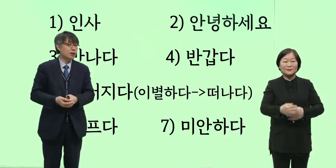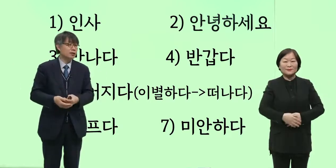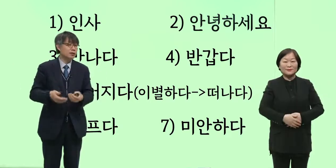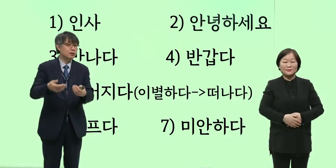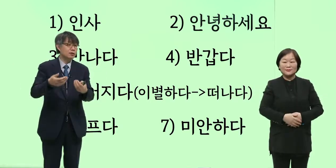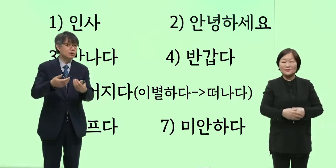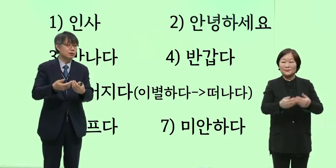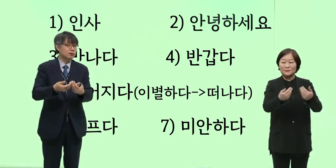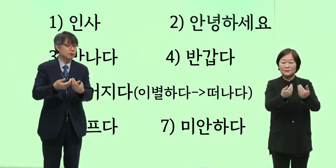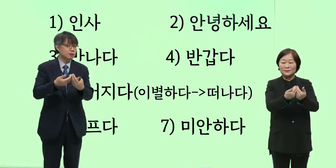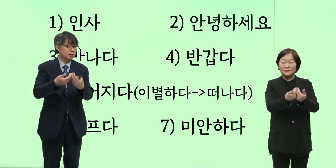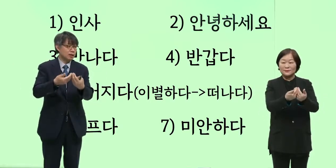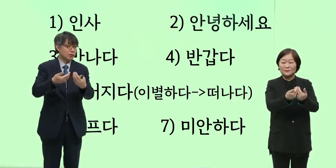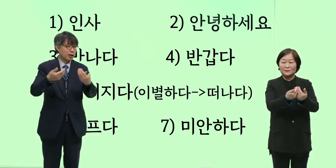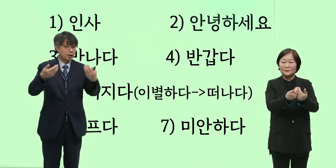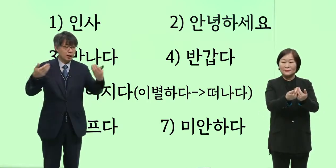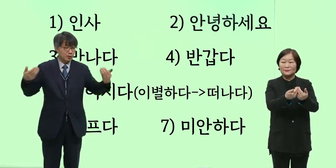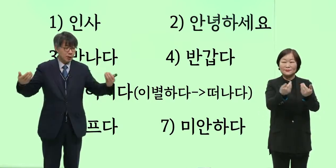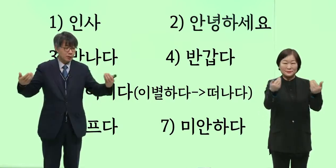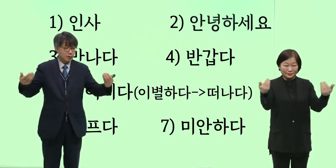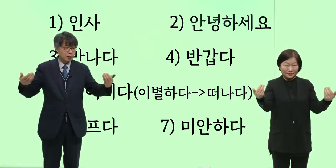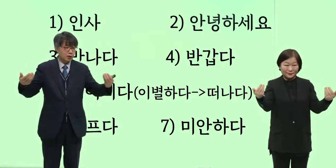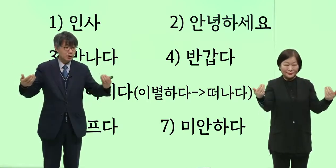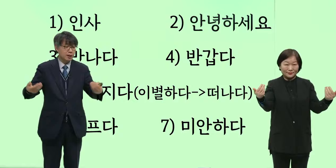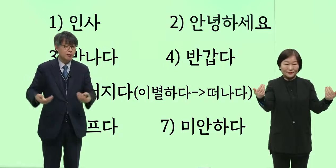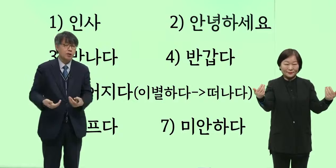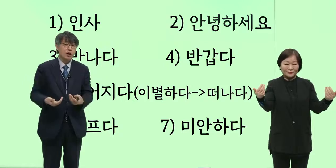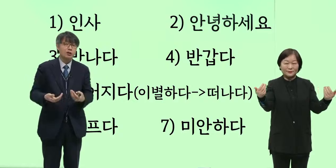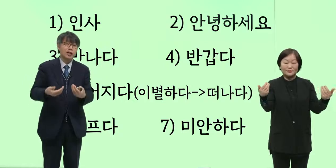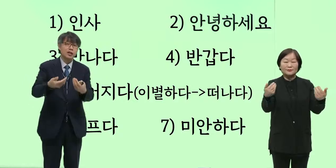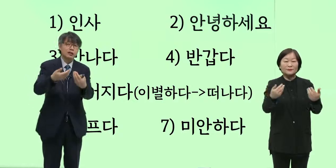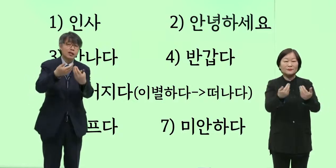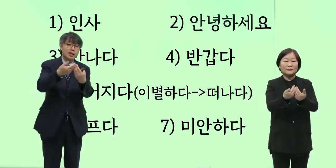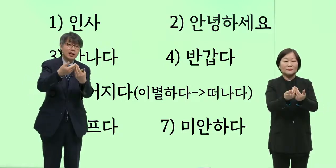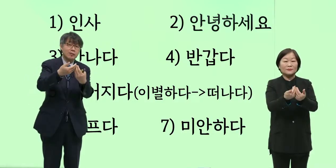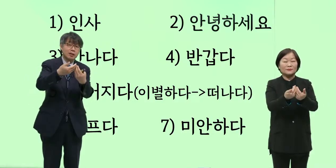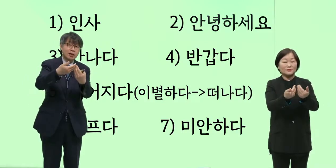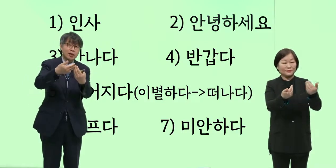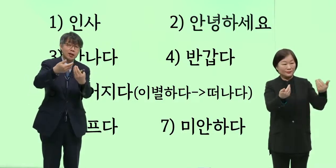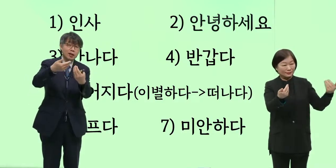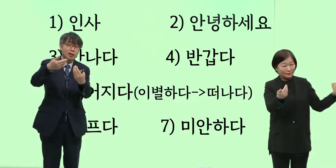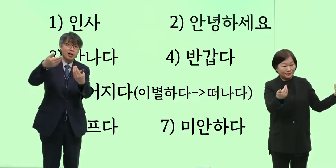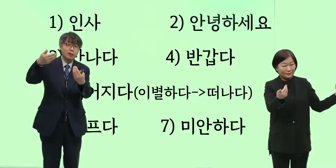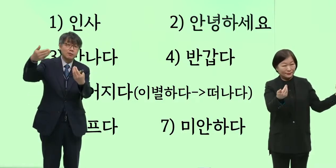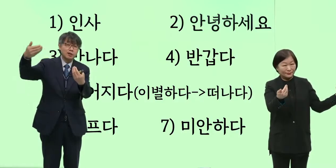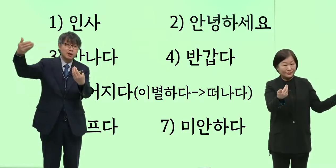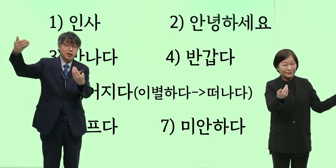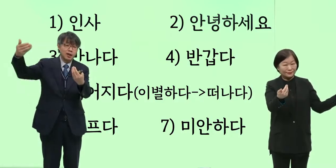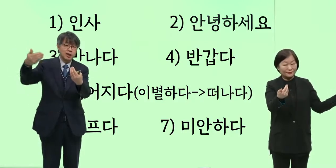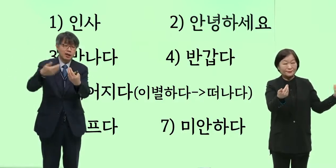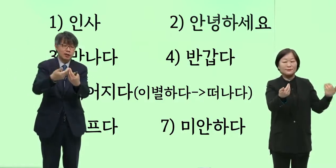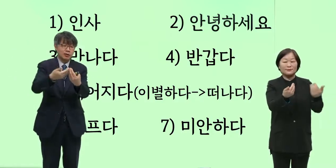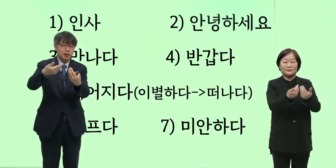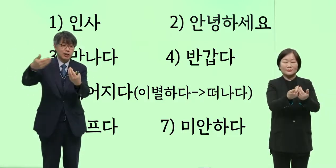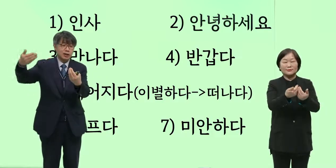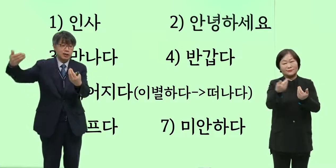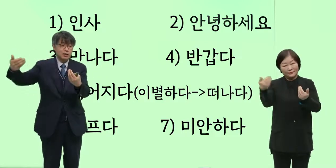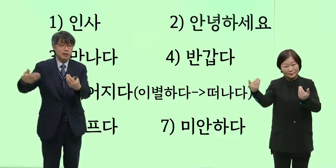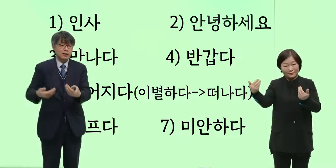이별하다는 자, 이별하다. 헤어지다 마찬가지고 떠나다는 한 사람이 이렇게 가는 겁니다. 떠나다.